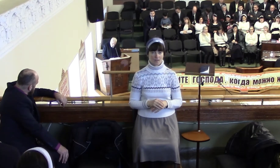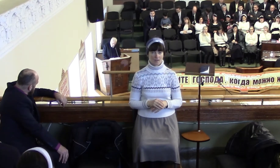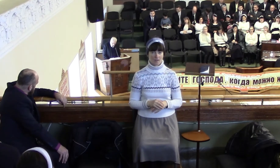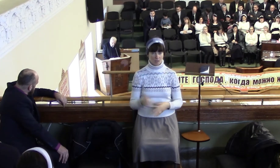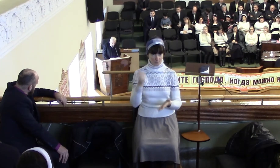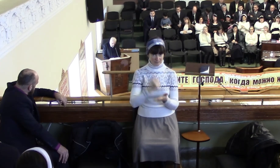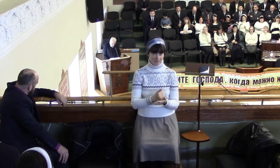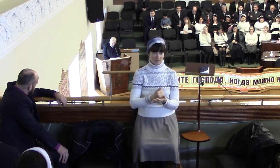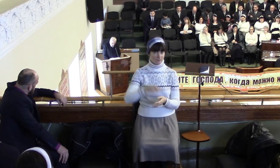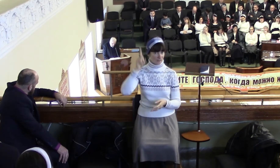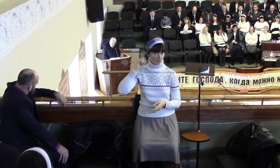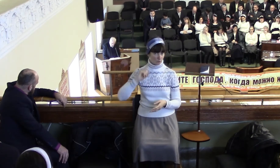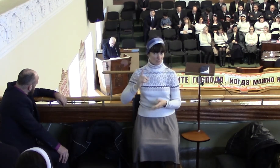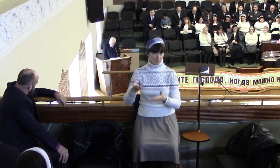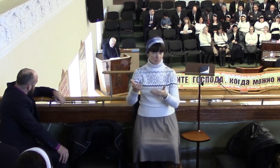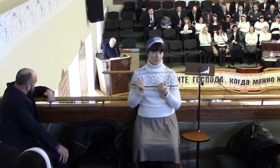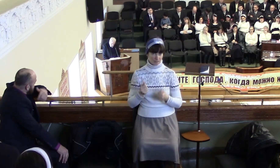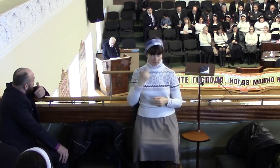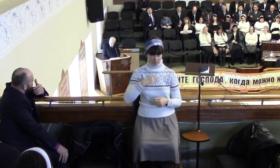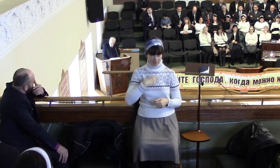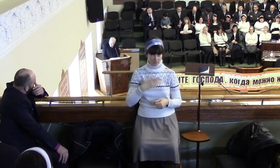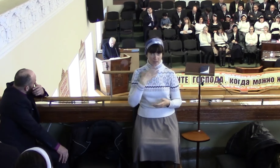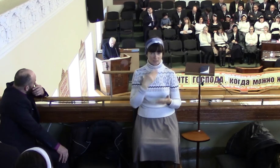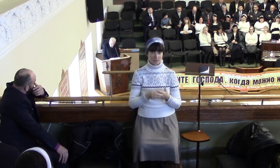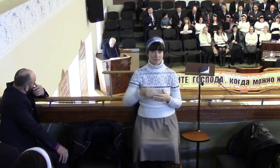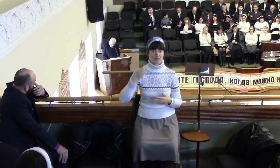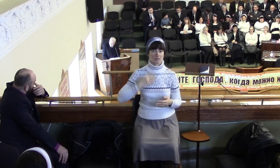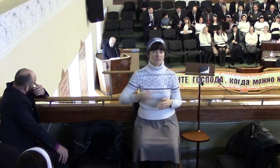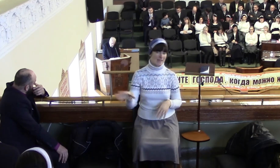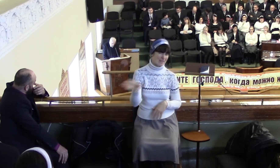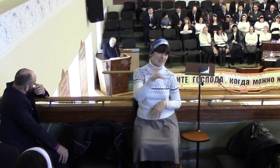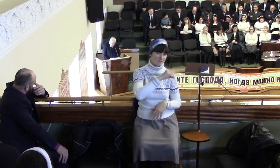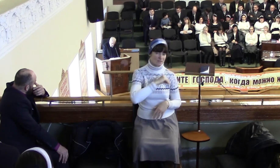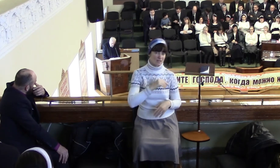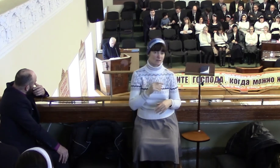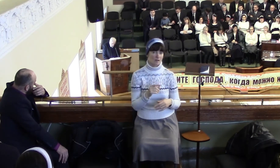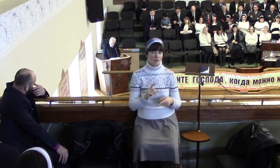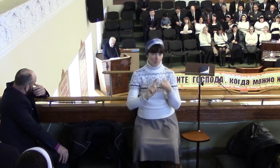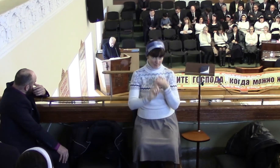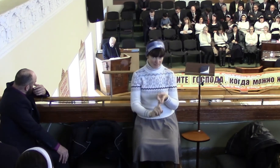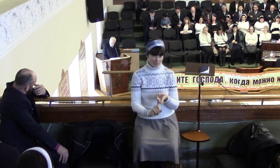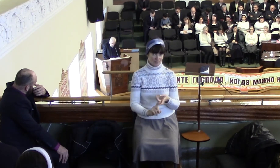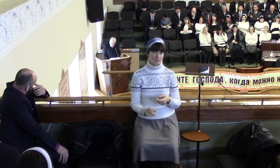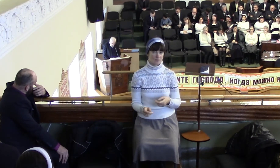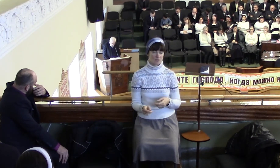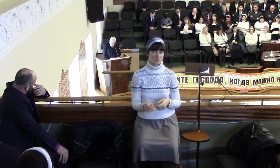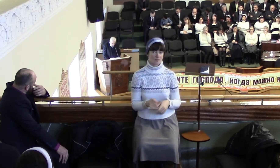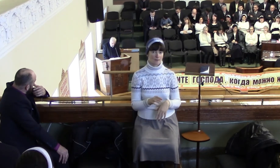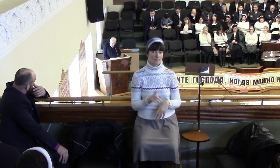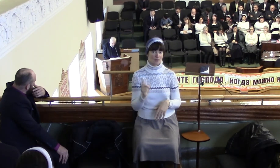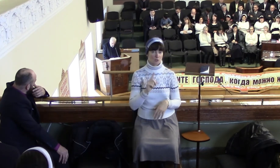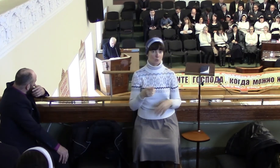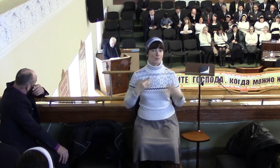постановили иудеи и приняли на себя и на детей своих, и на всех присоединившихся к ним неотменно,